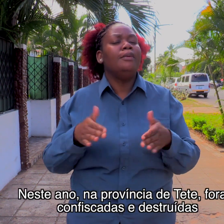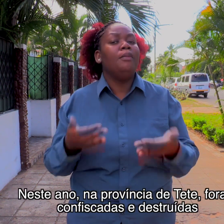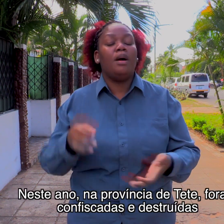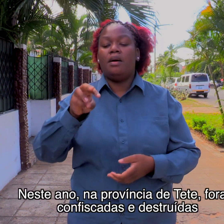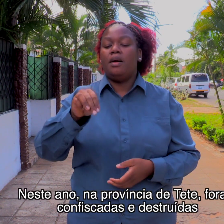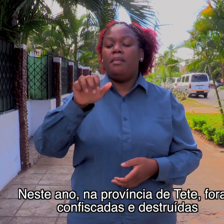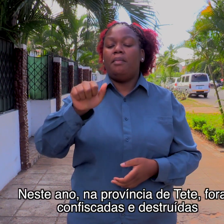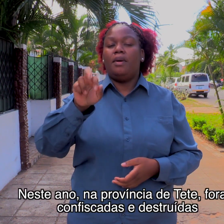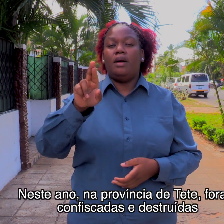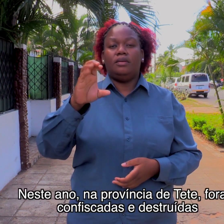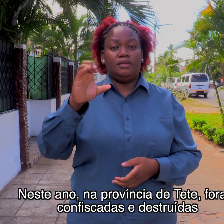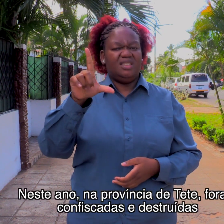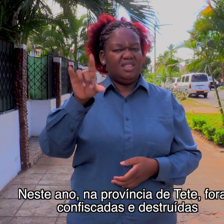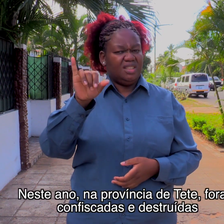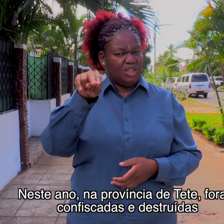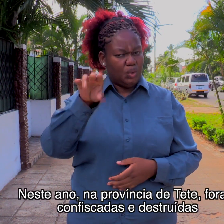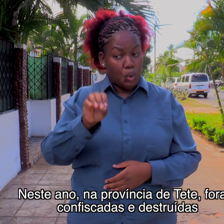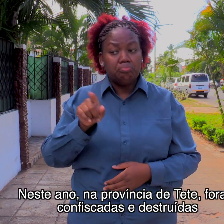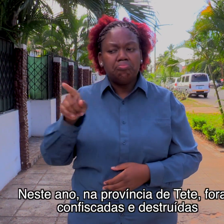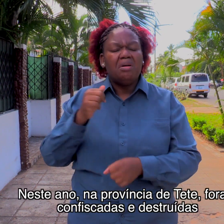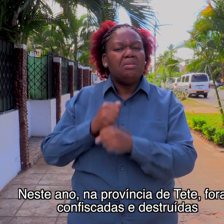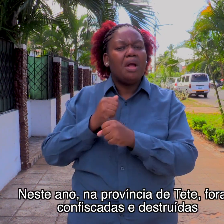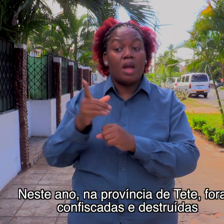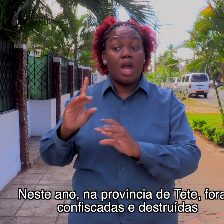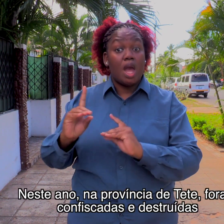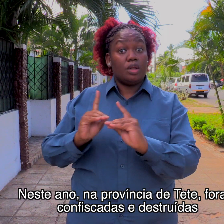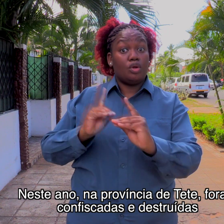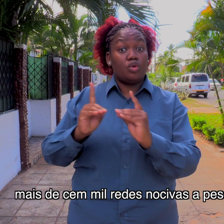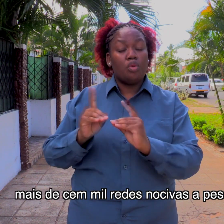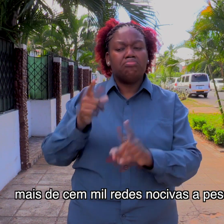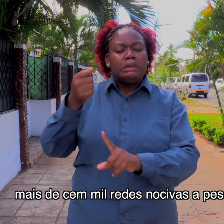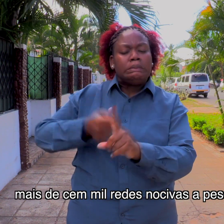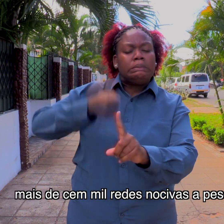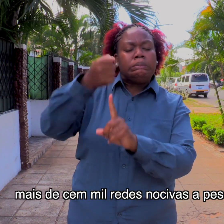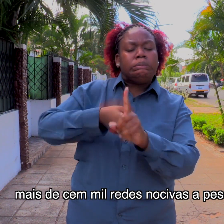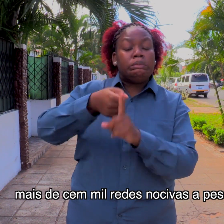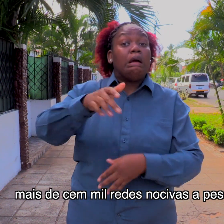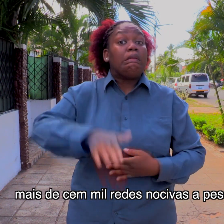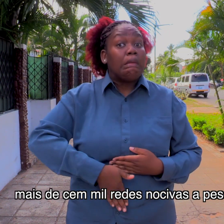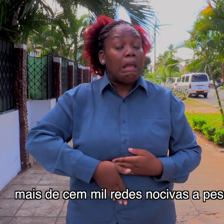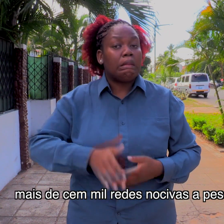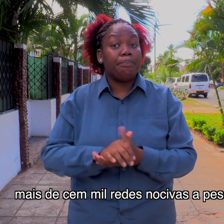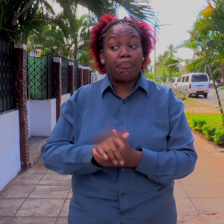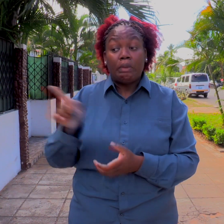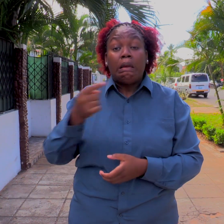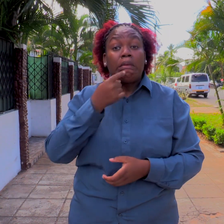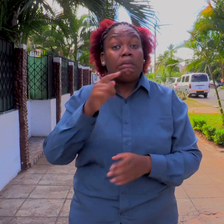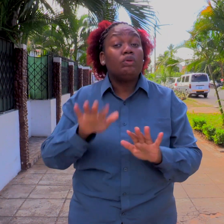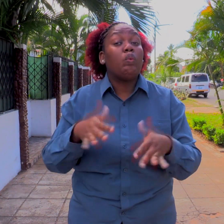Neste ano, na província de Tete, foram confiscadas e destruídas mais de 100 mil redes nocivas à pesca.